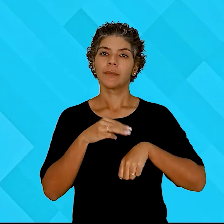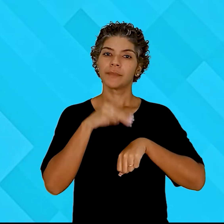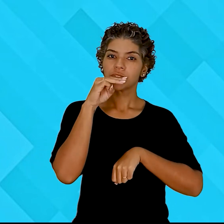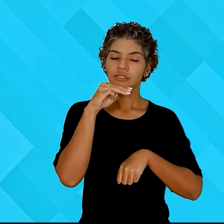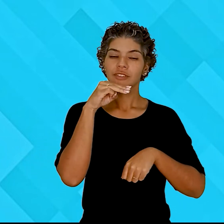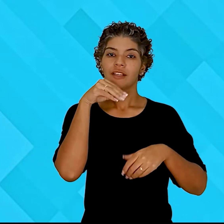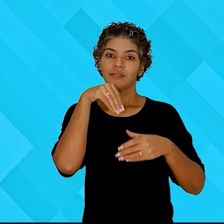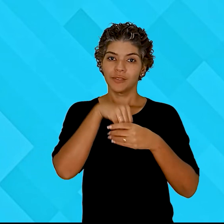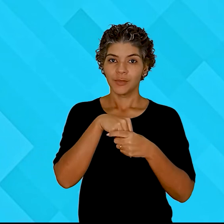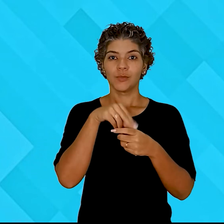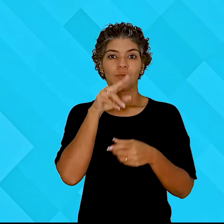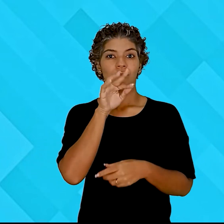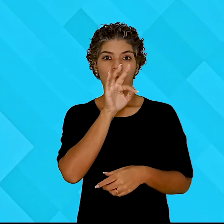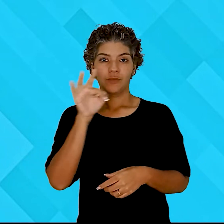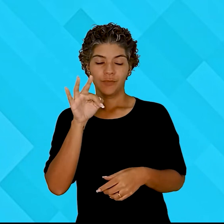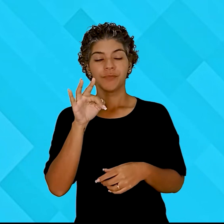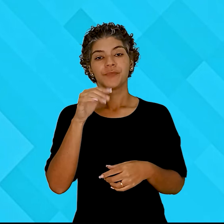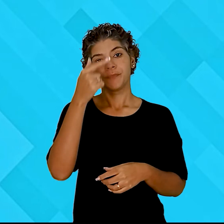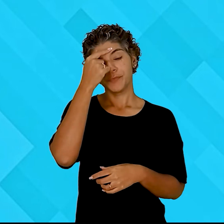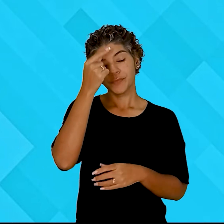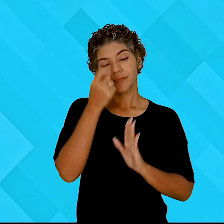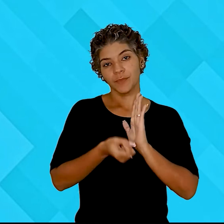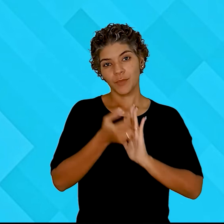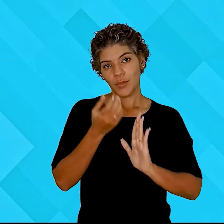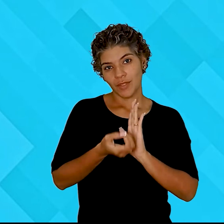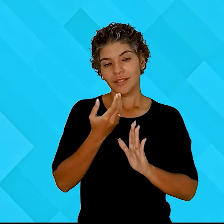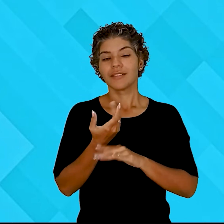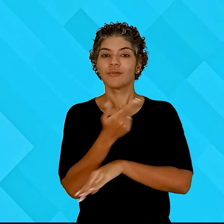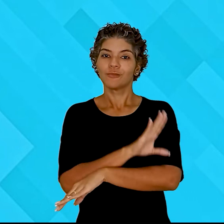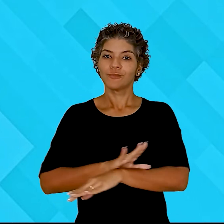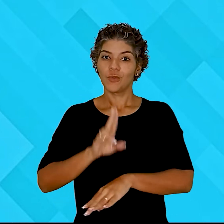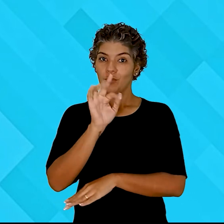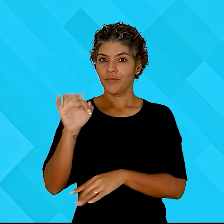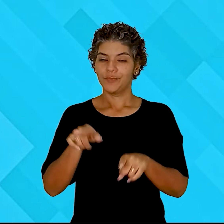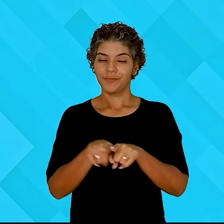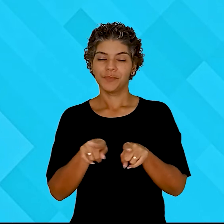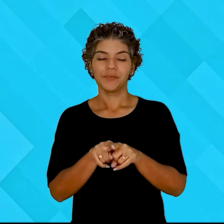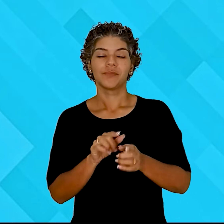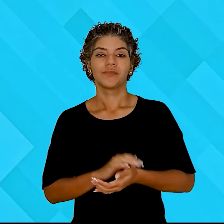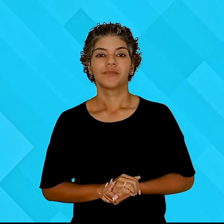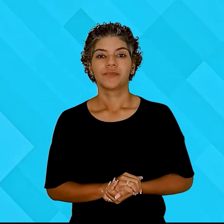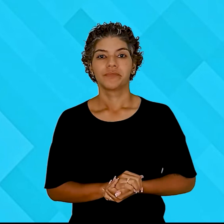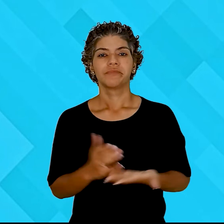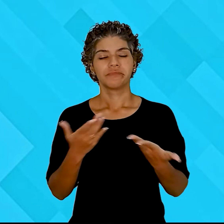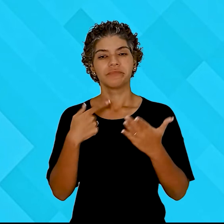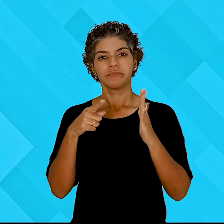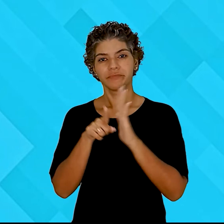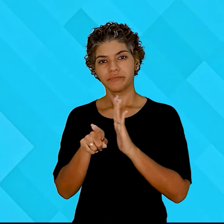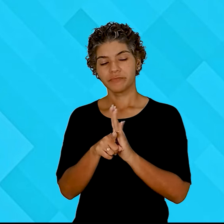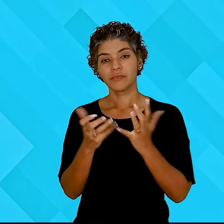Cultura e Territorialidades e sou graduado em Produção Cultural na UF também. Vou começar aqui abrindo o nosso bloco de perguntas. E assim, Gustavo, eu